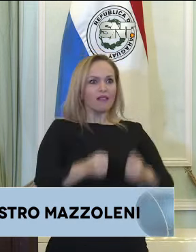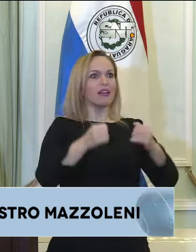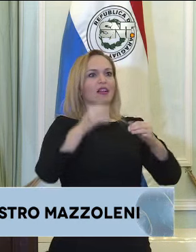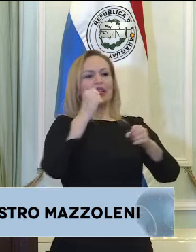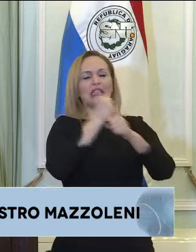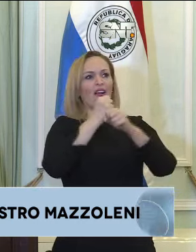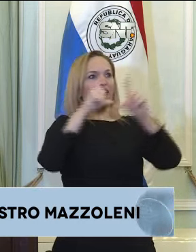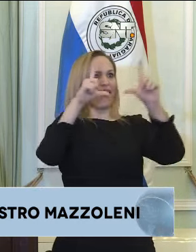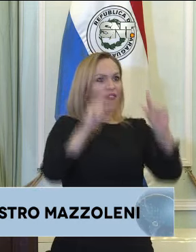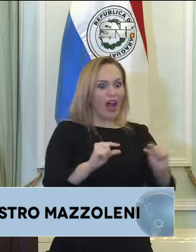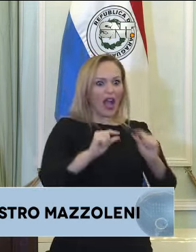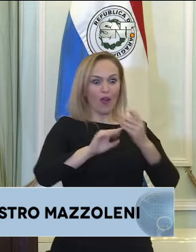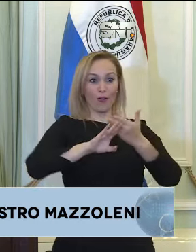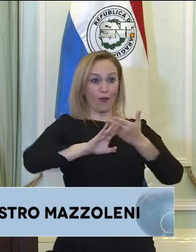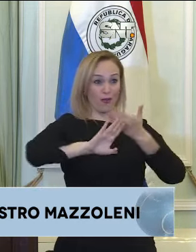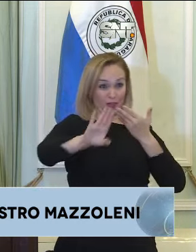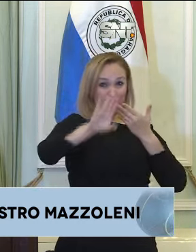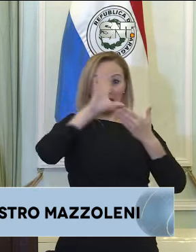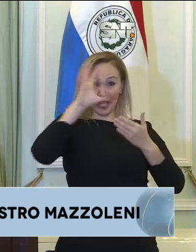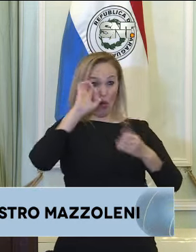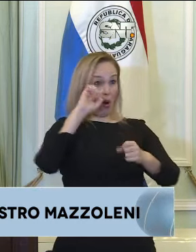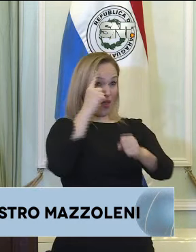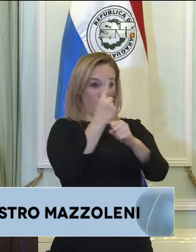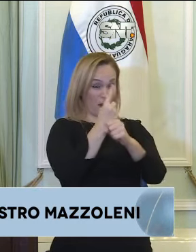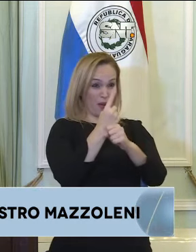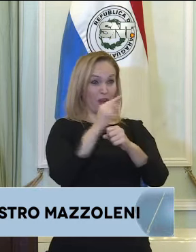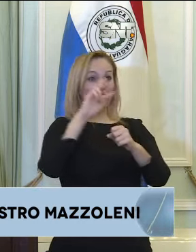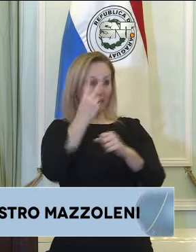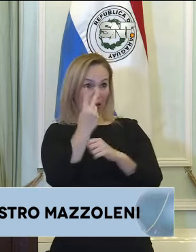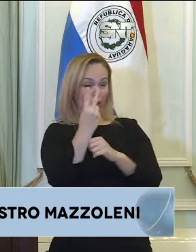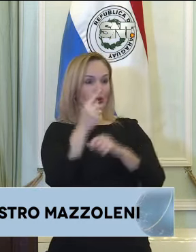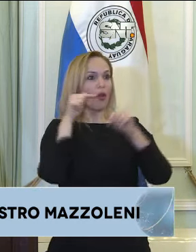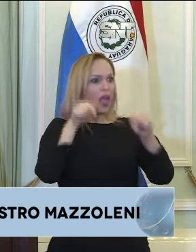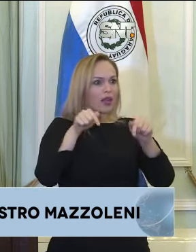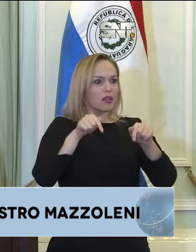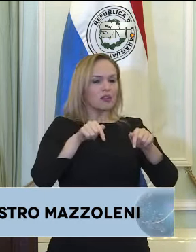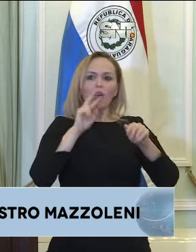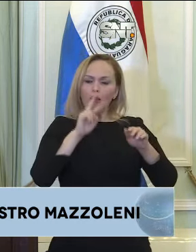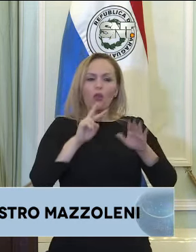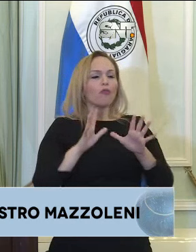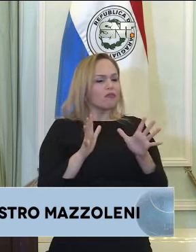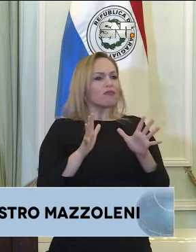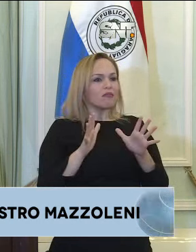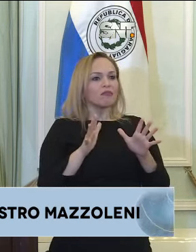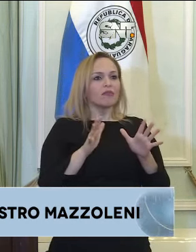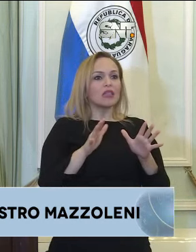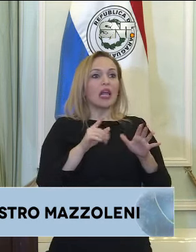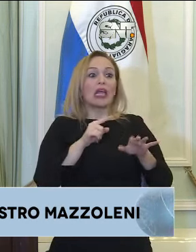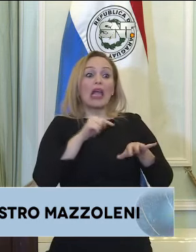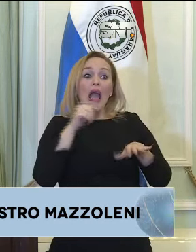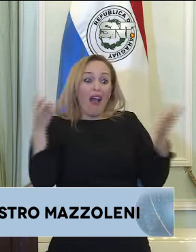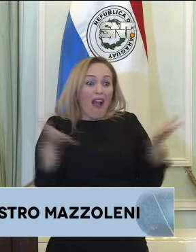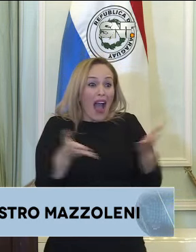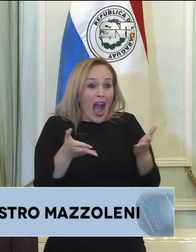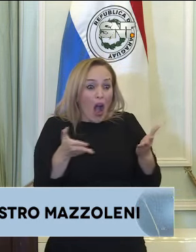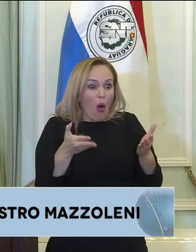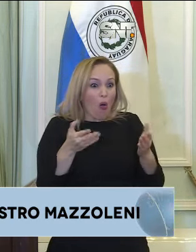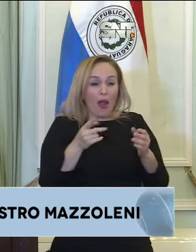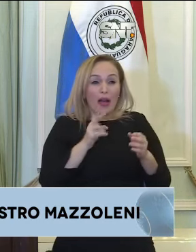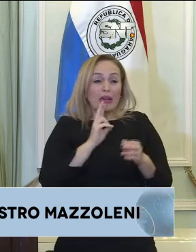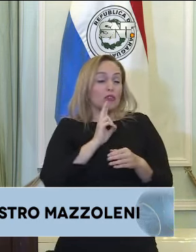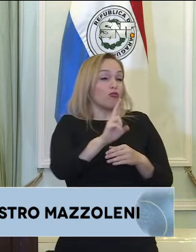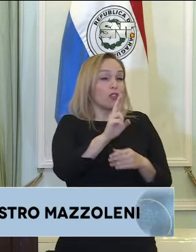restrictivas y de distanciamiento social que se han implementado. efectivamente es relativamente temprano para poder hacer un